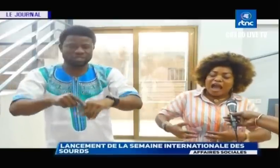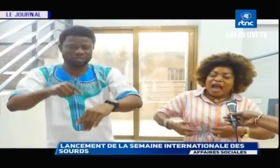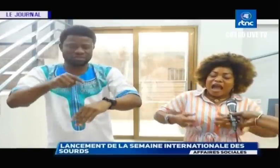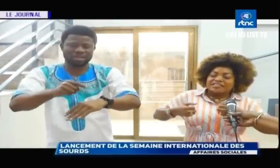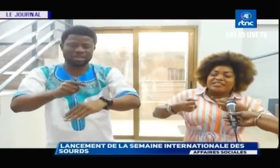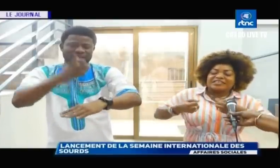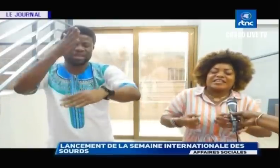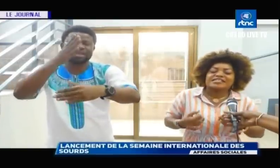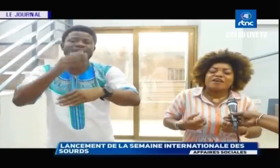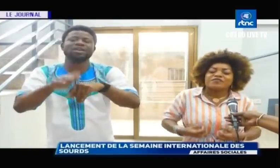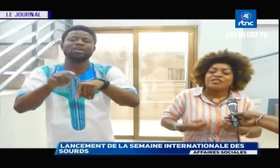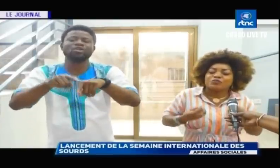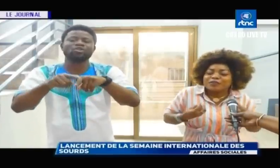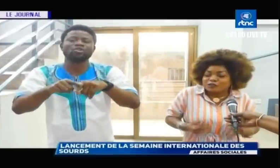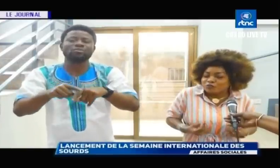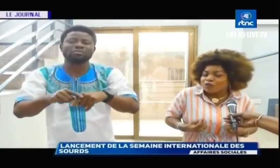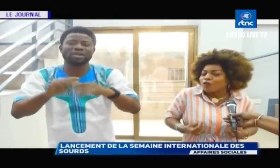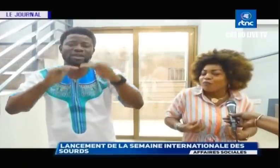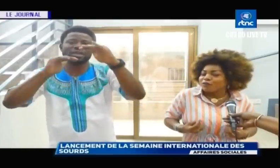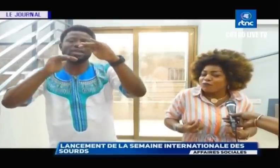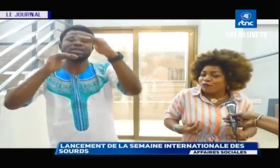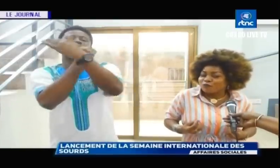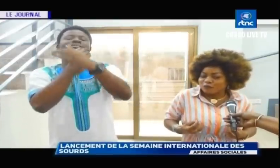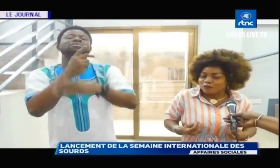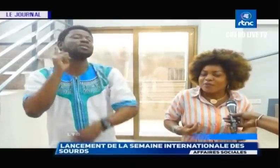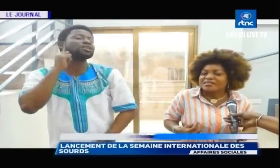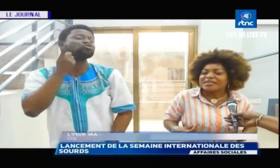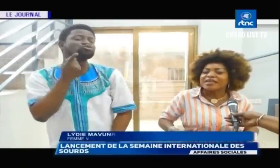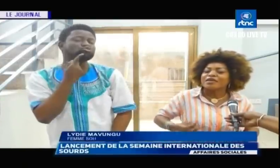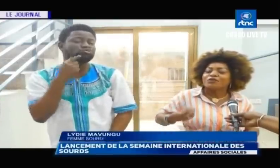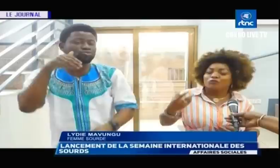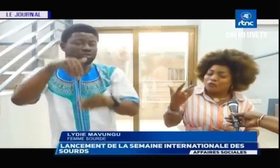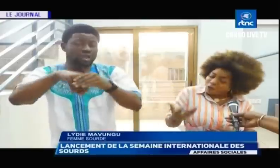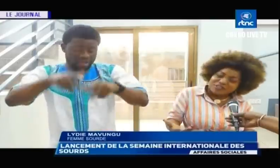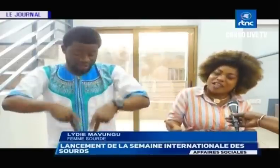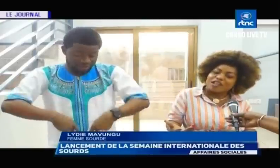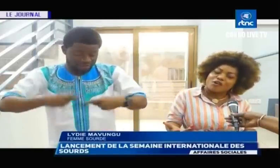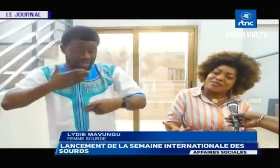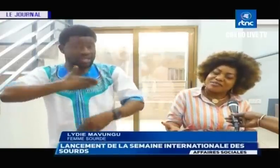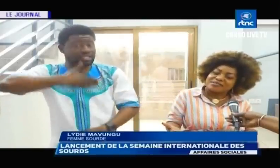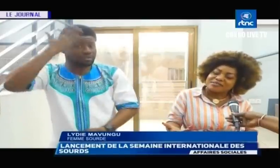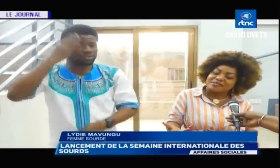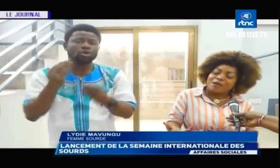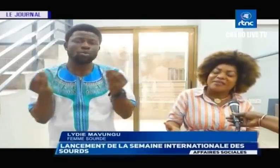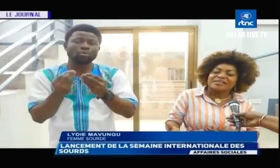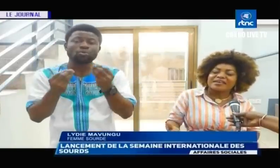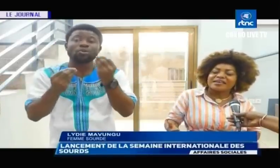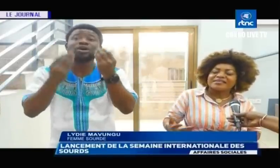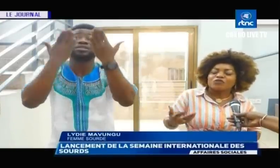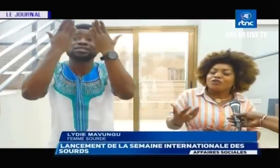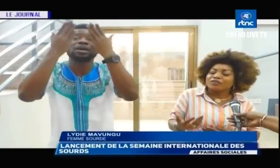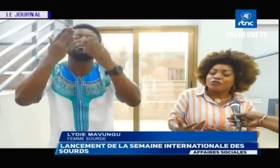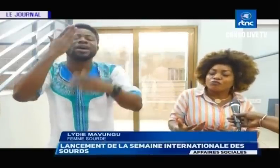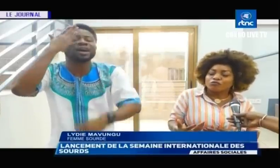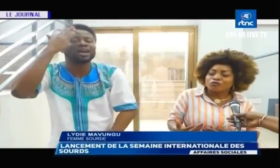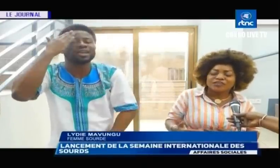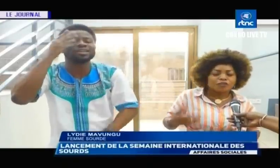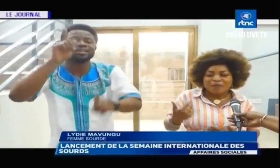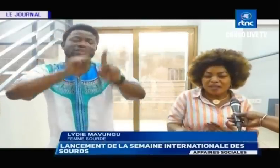à gérer sa vie spirituelle comme il faut. Non, non, parce que Dieu connaît la langue des signes. Parce qu'il y a d'autres sourds qui ne parlent